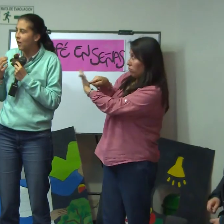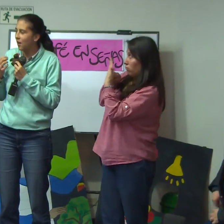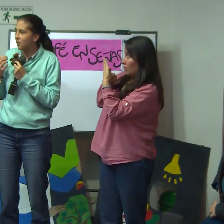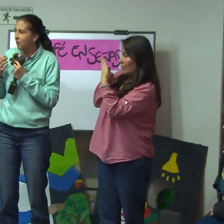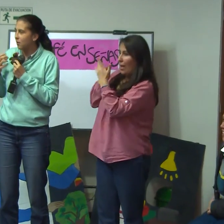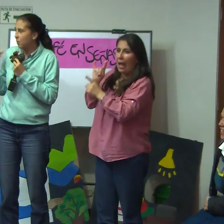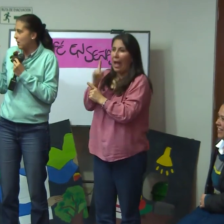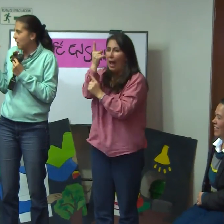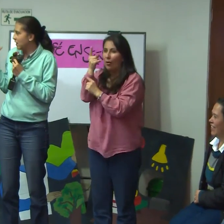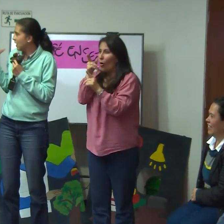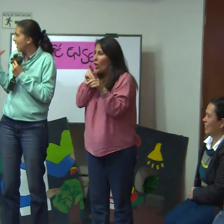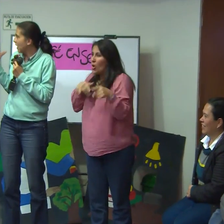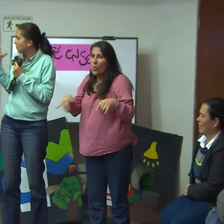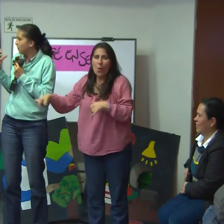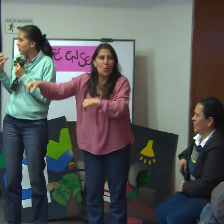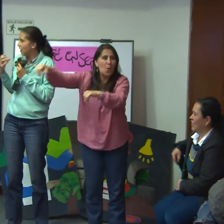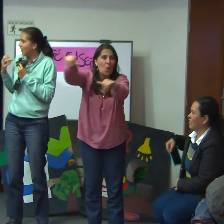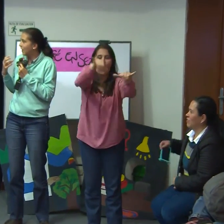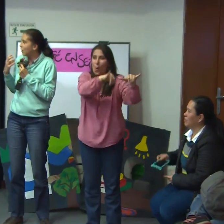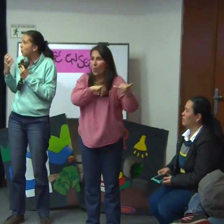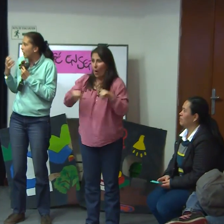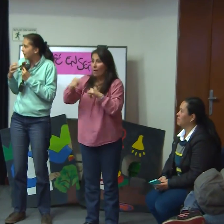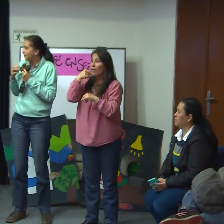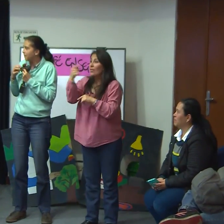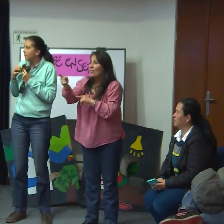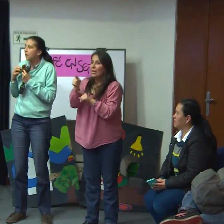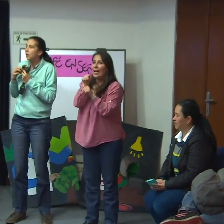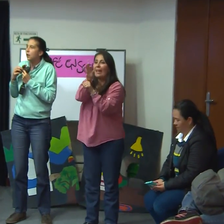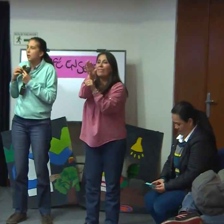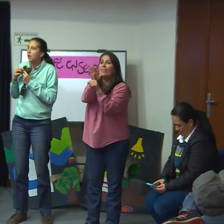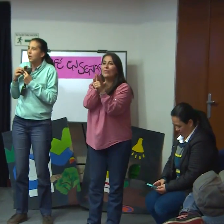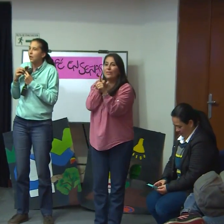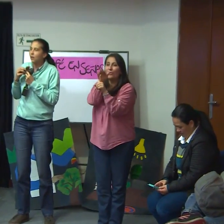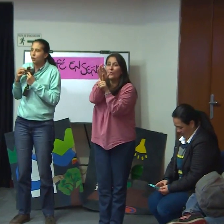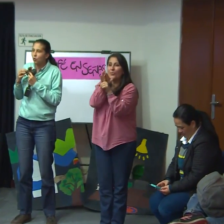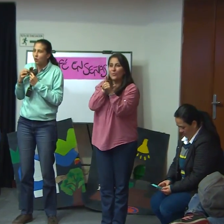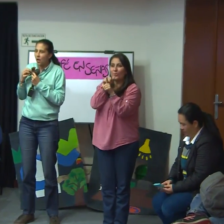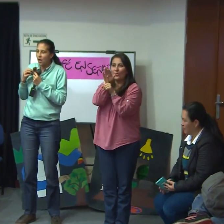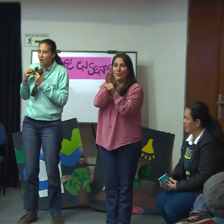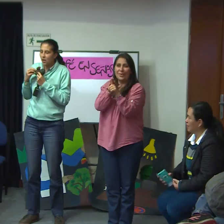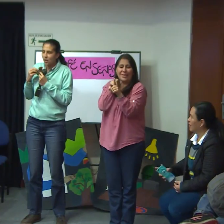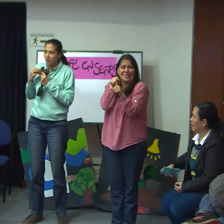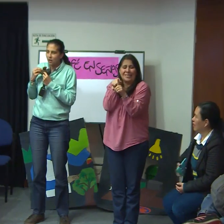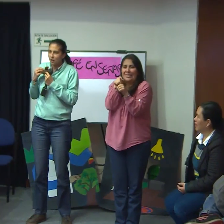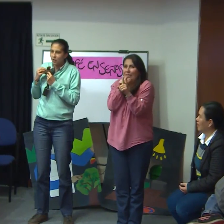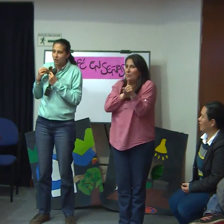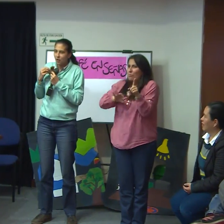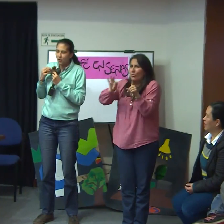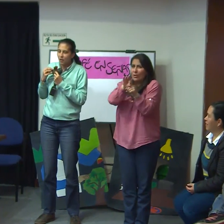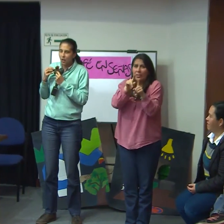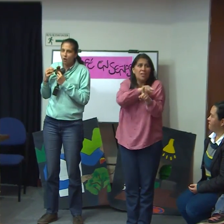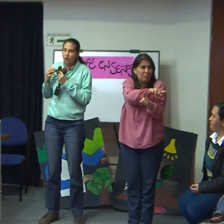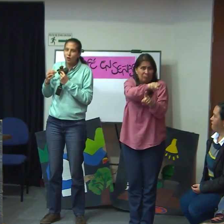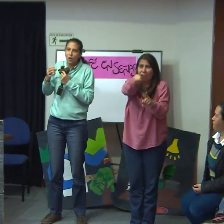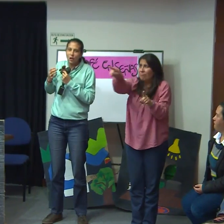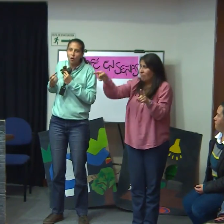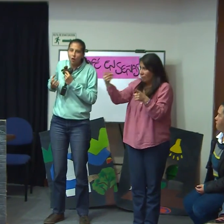es, pues la dice la profesora, la ternura. La ternura creo que nos recoge